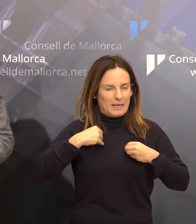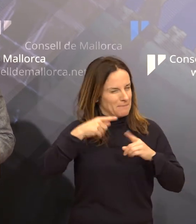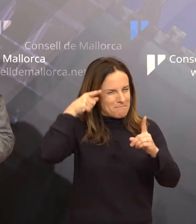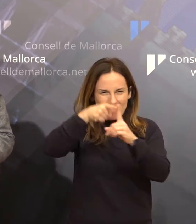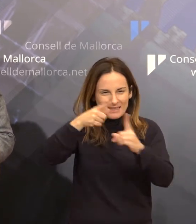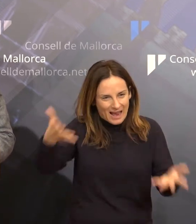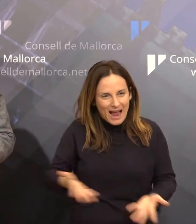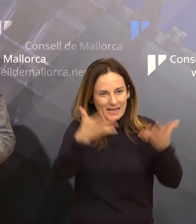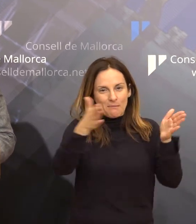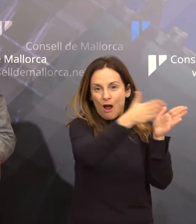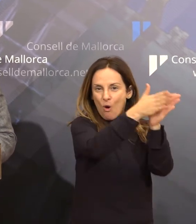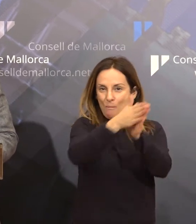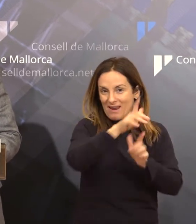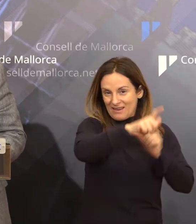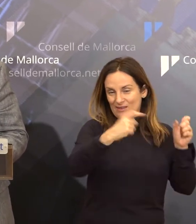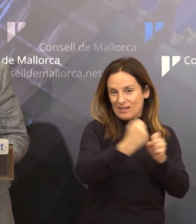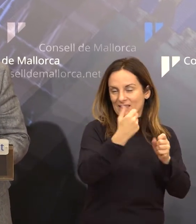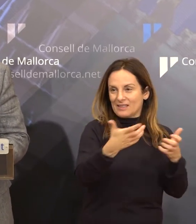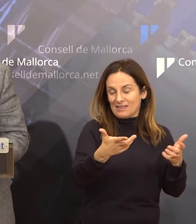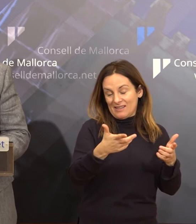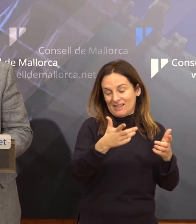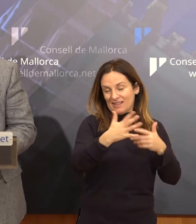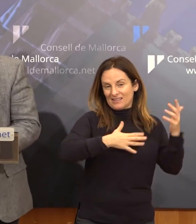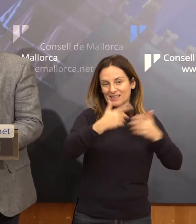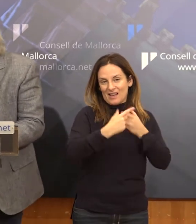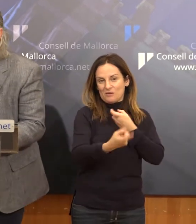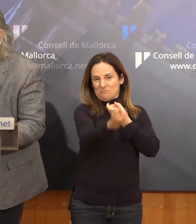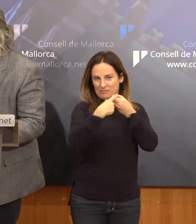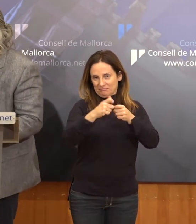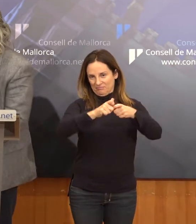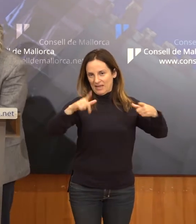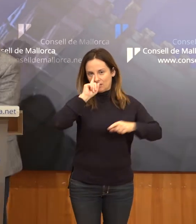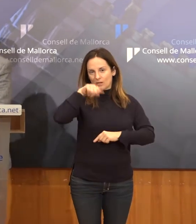se decidan por participar en la siguiente ediciones muchas gracias